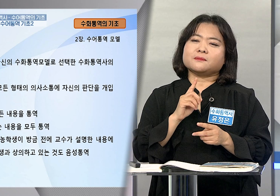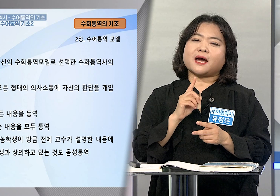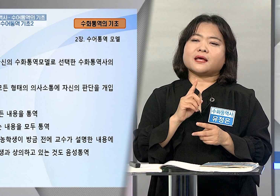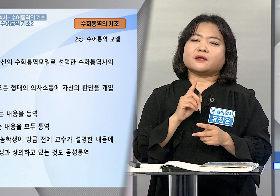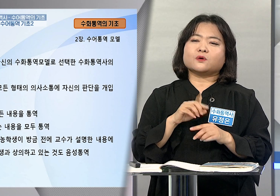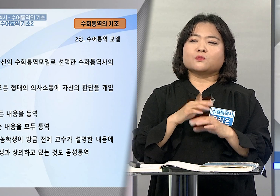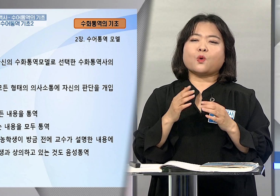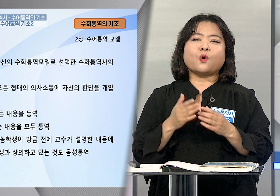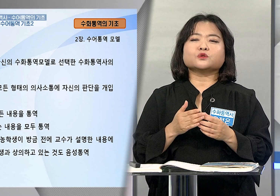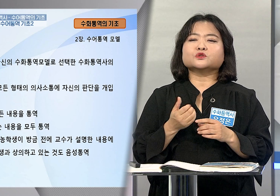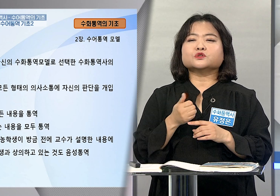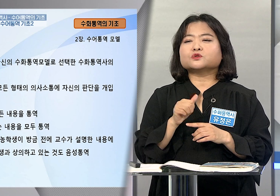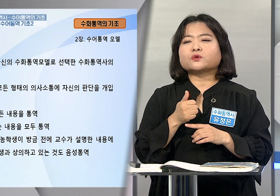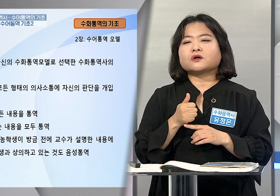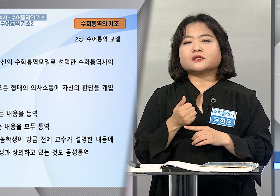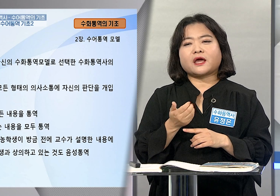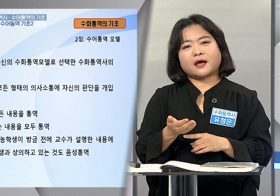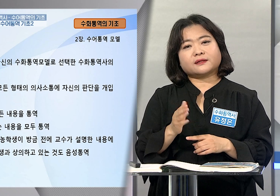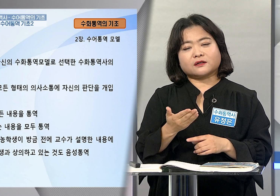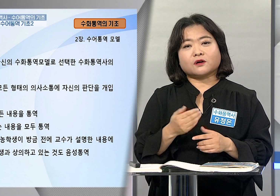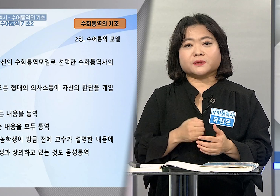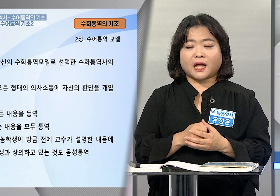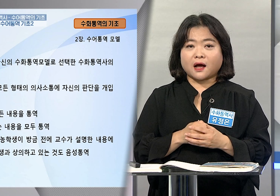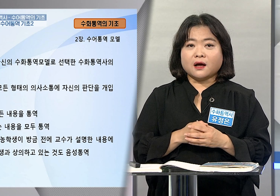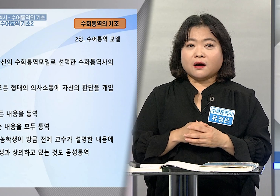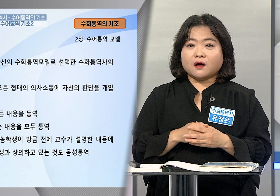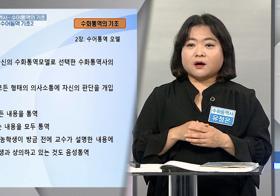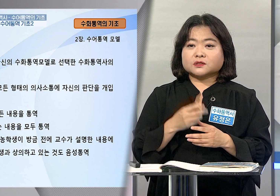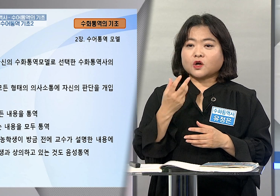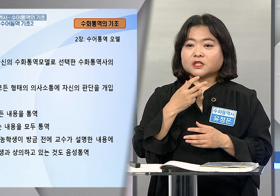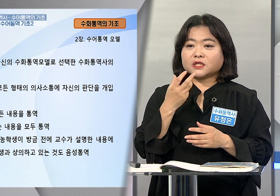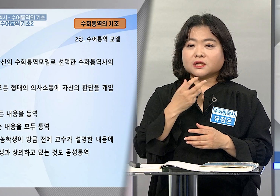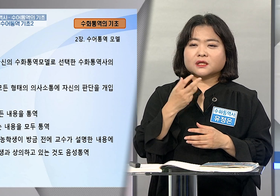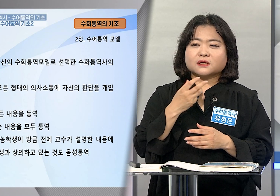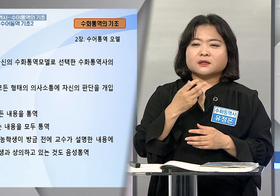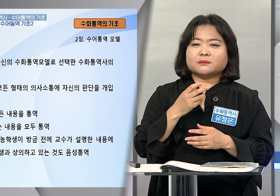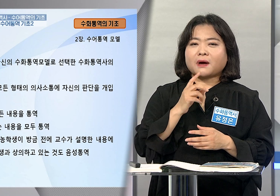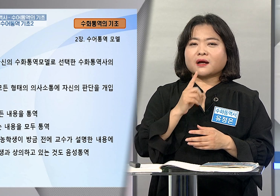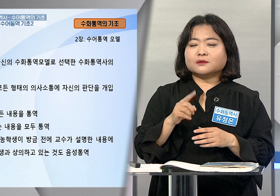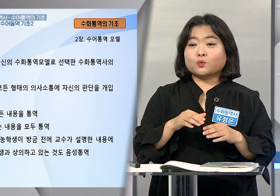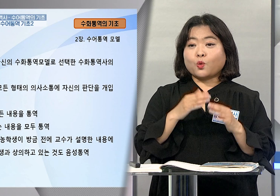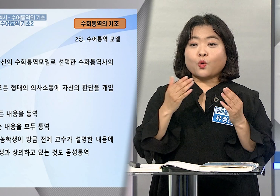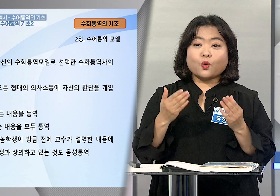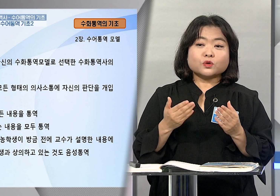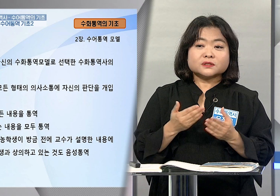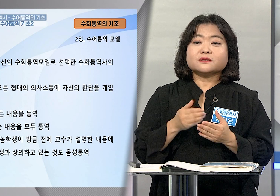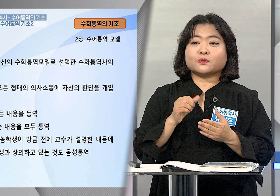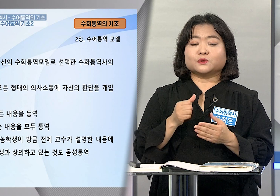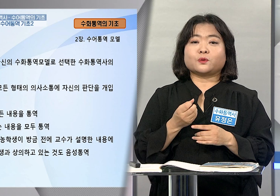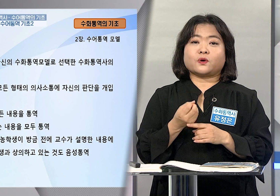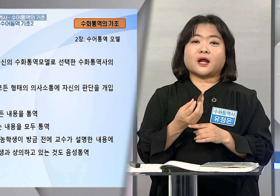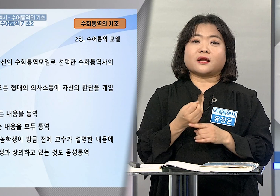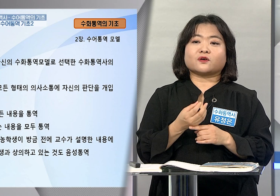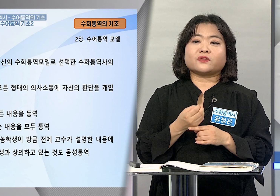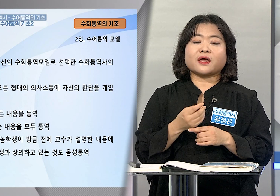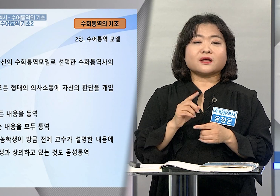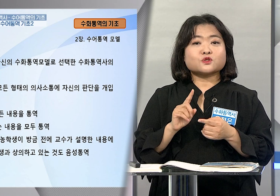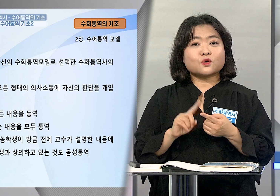말한 내용을 모두 통역을 해야 한다는 겁니다. 청인이 말한 모든 내용을 통역하라는 건데 이게